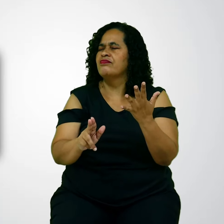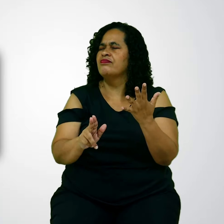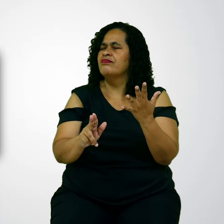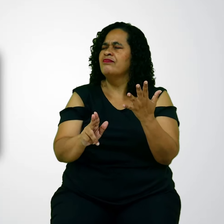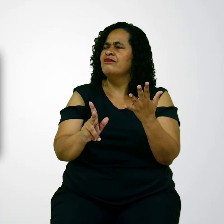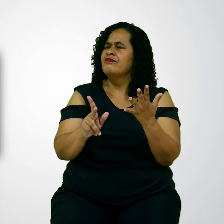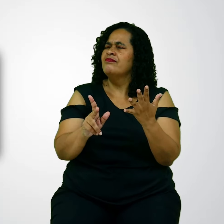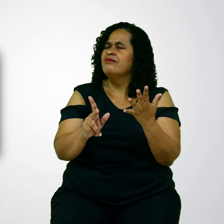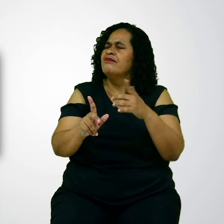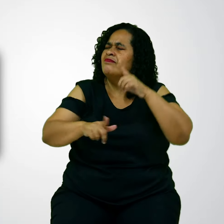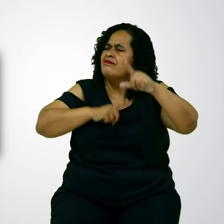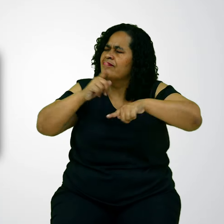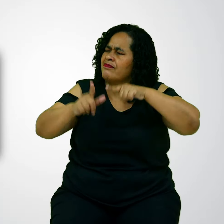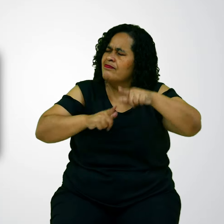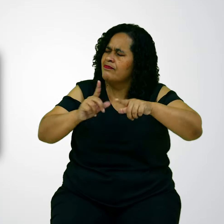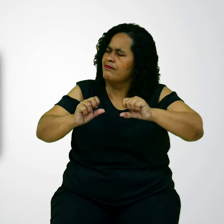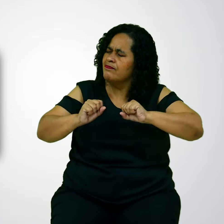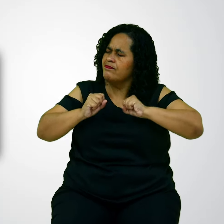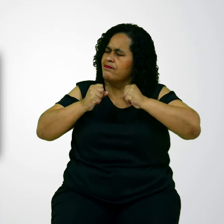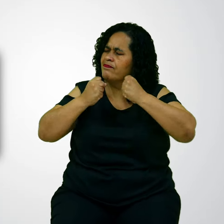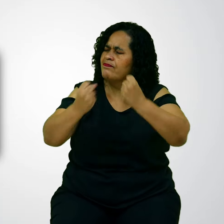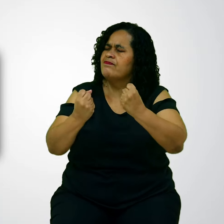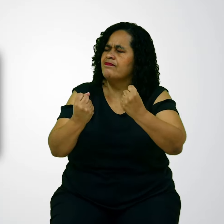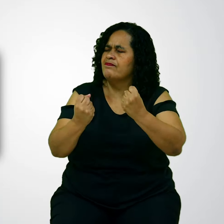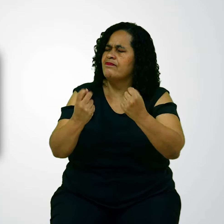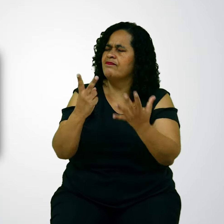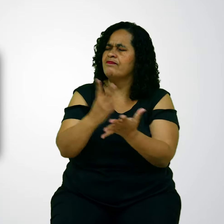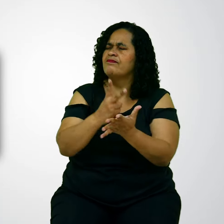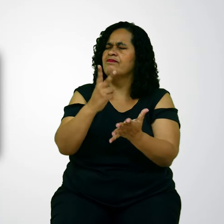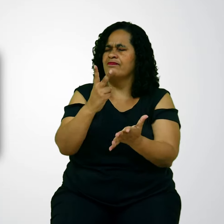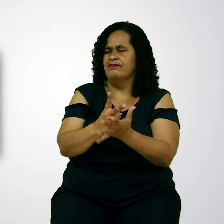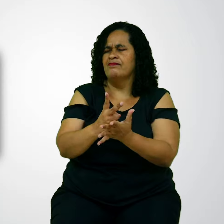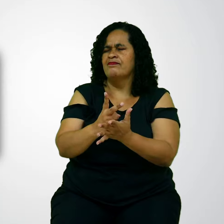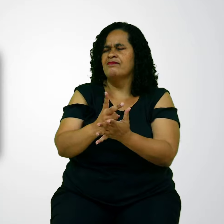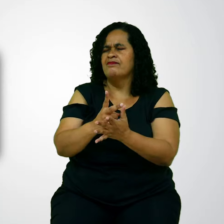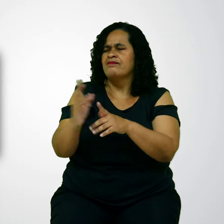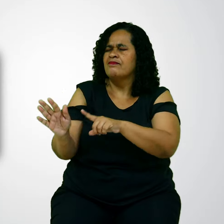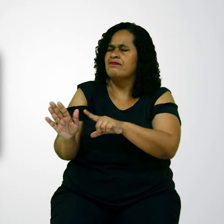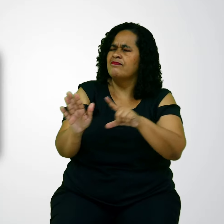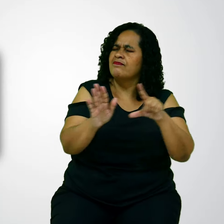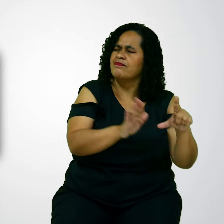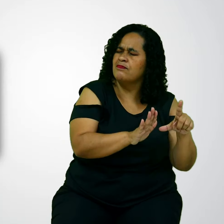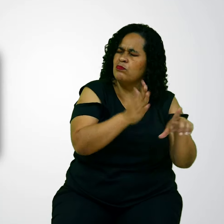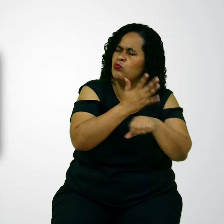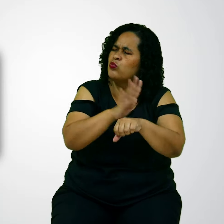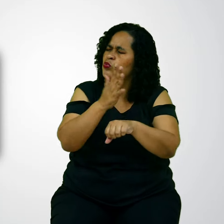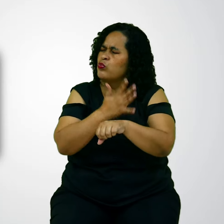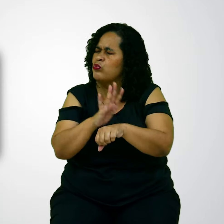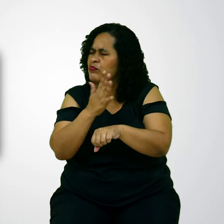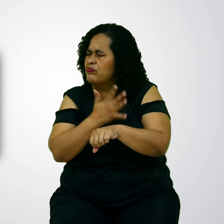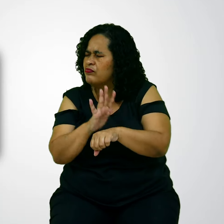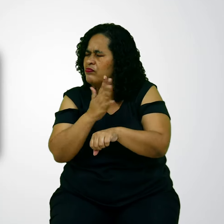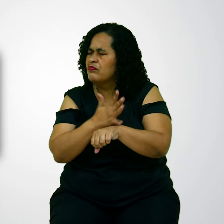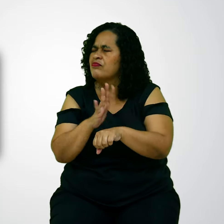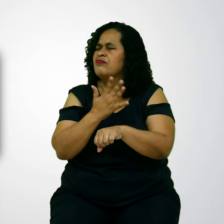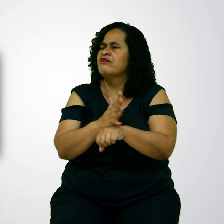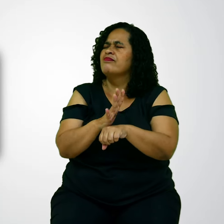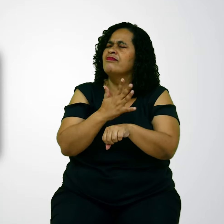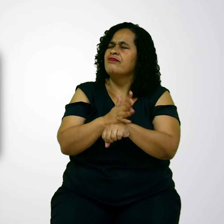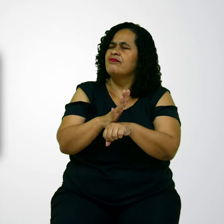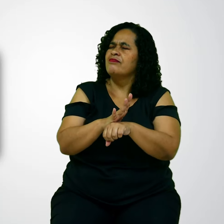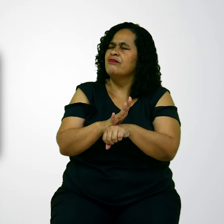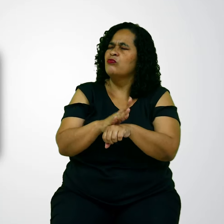dedicado. Elas estão todas as semanas ensaiando, treinando para fazer o melhor para